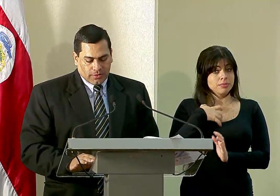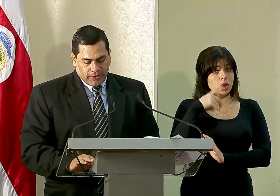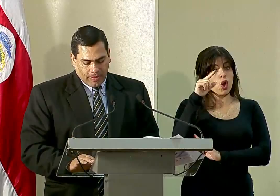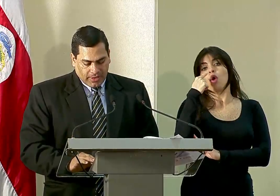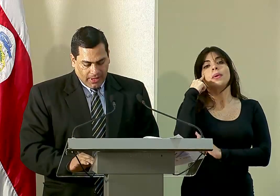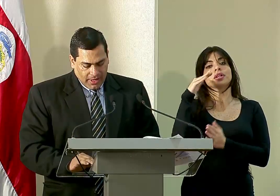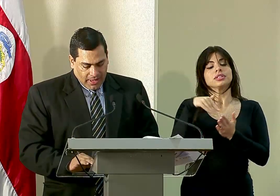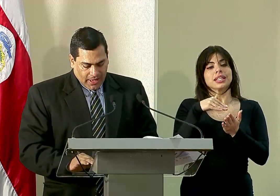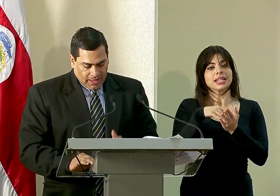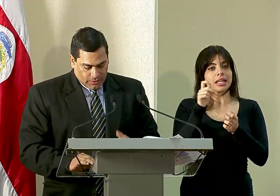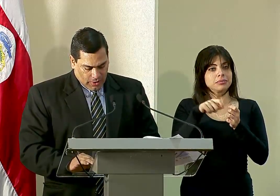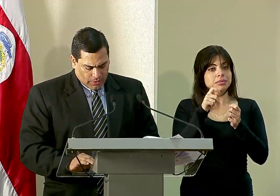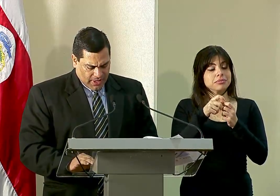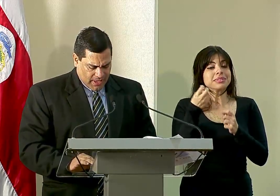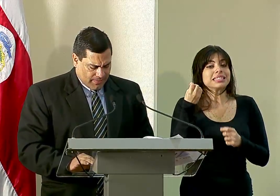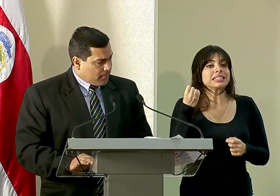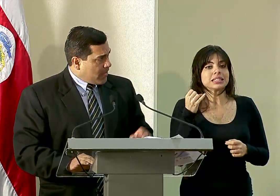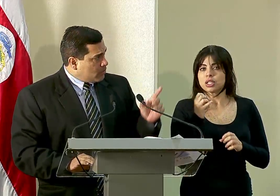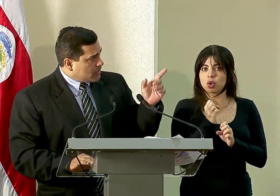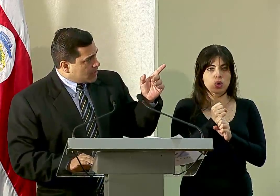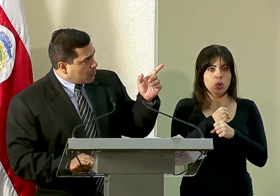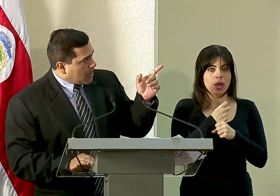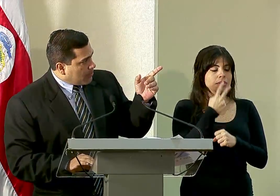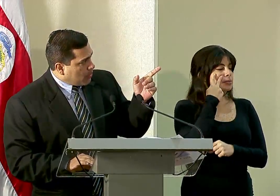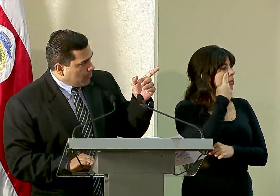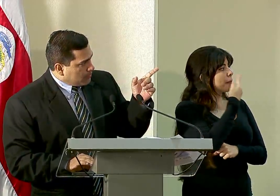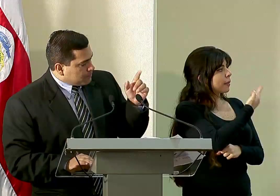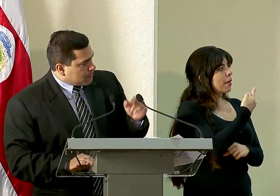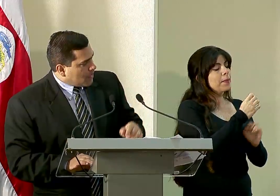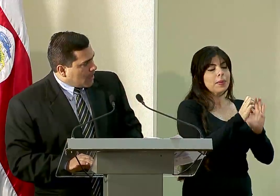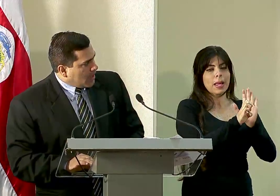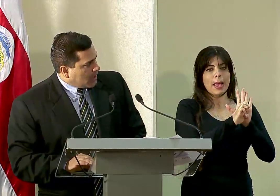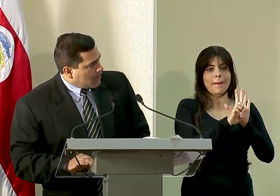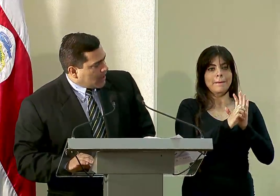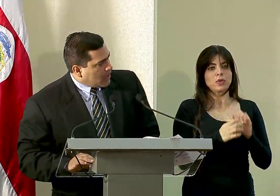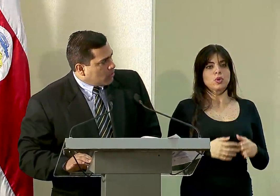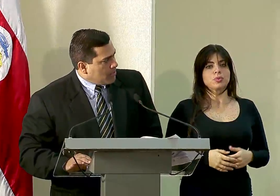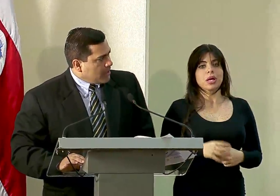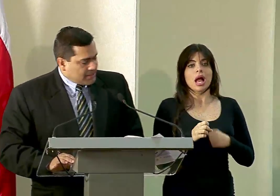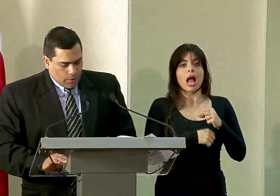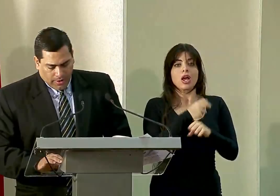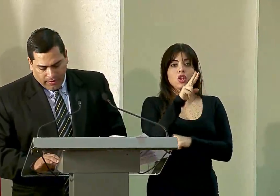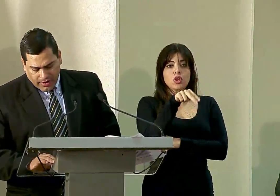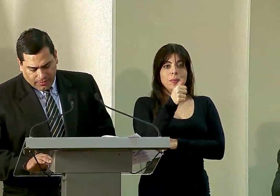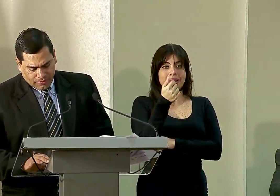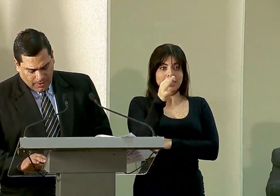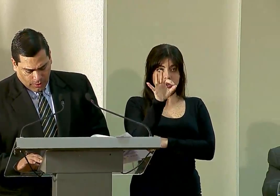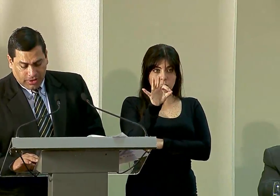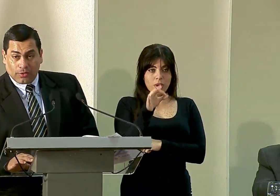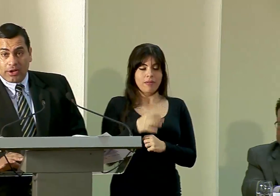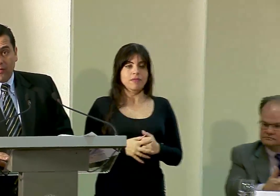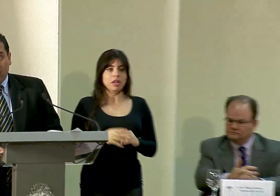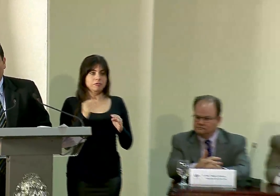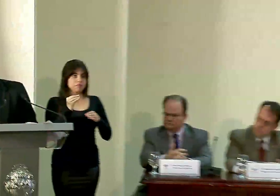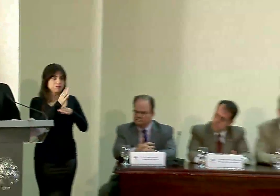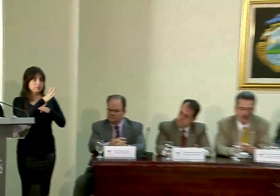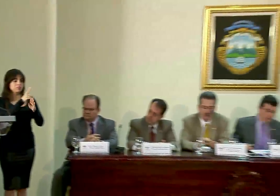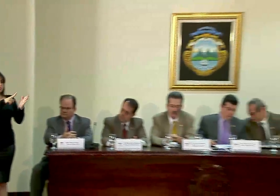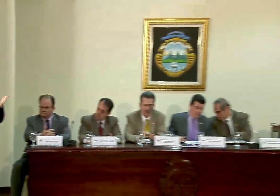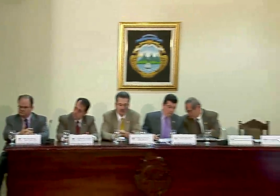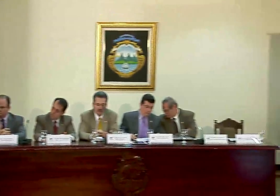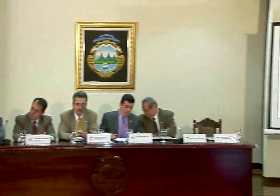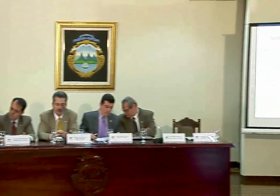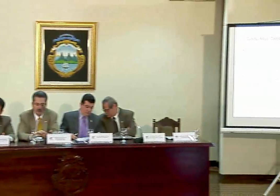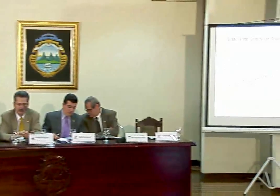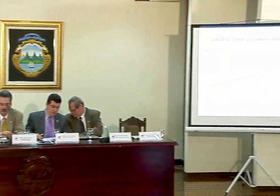central exclusivamente en caso de que no se haga. Vean ustedes, por ejemplo, en el año 2019, ¿verdad? La proyección que reflejan los